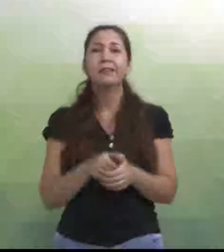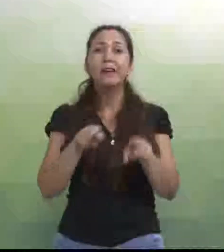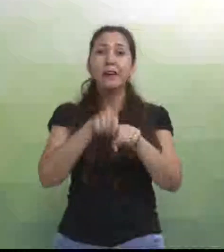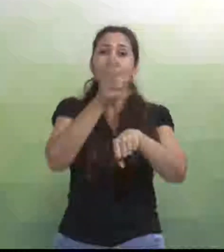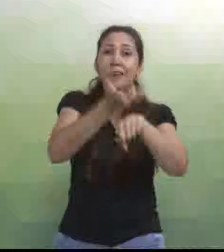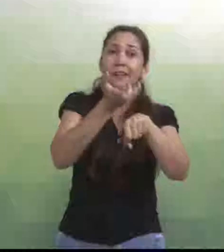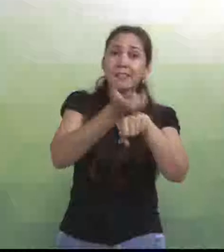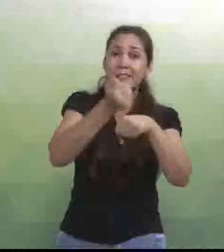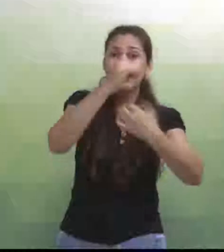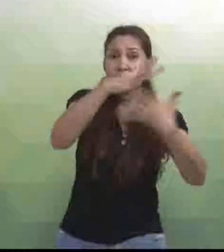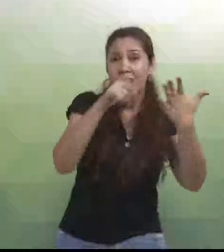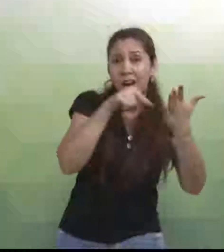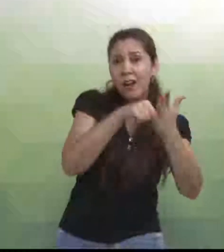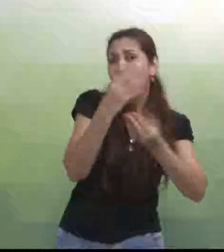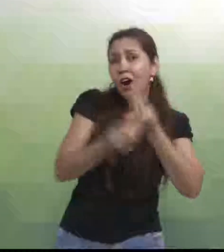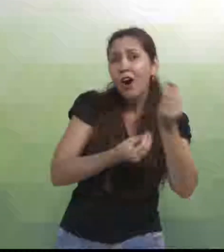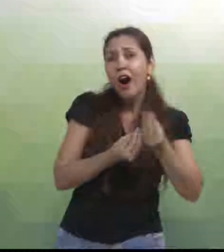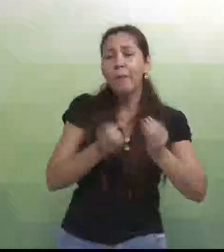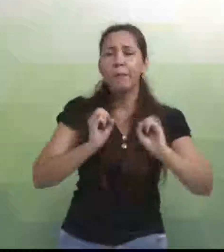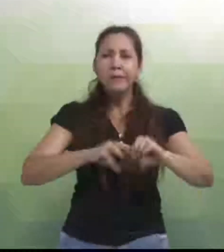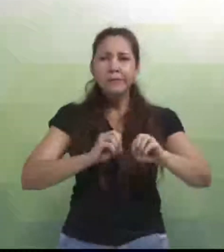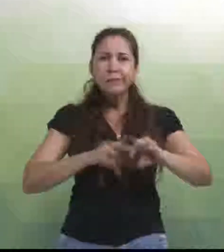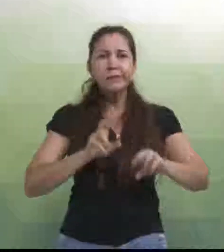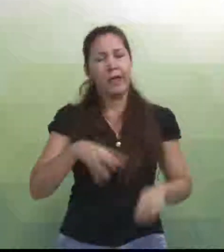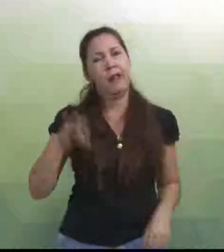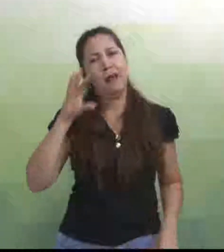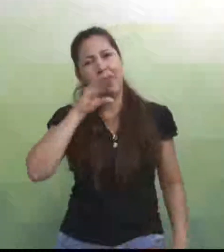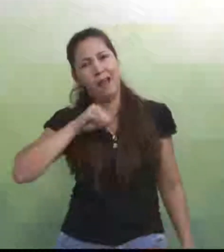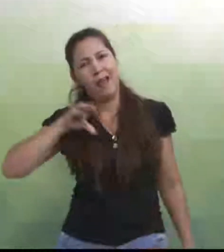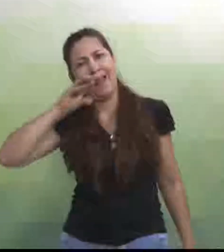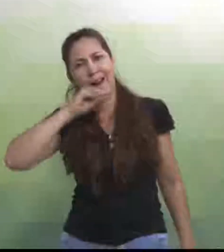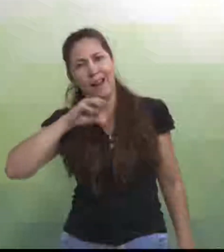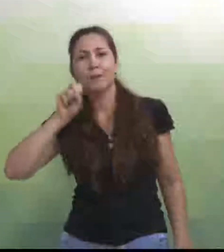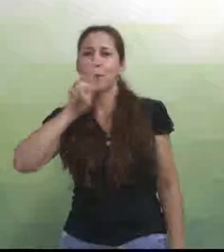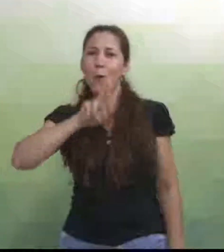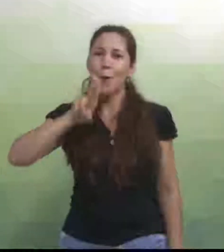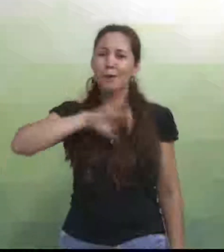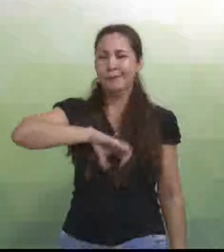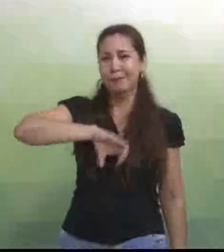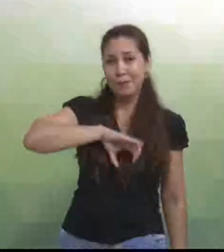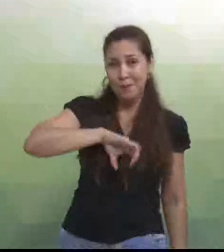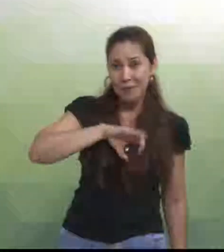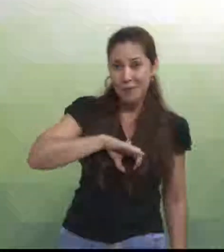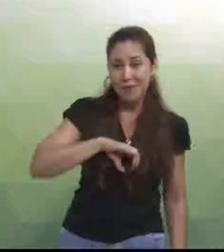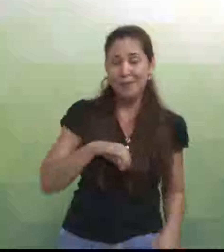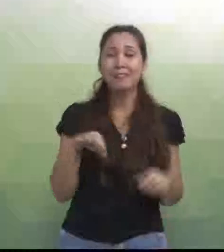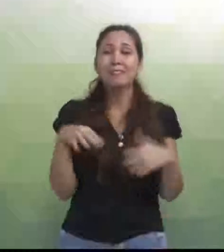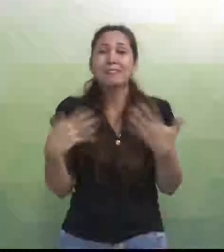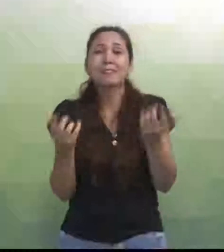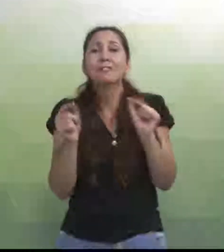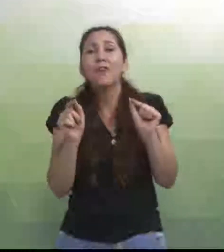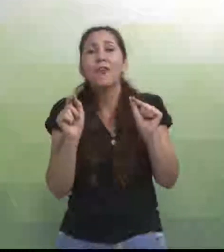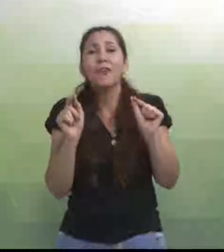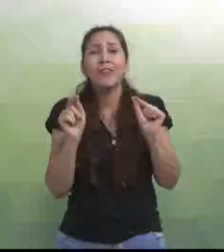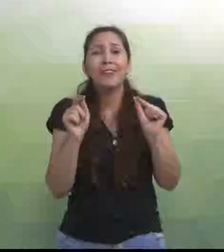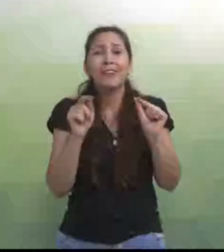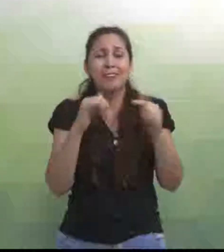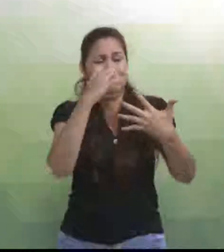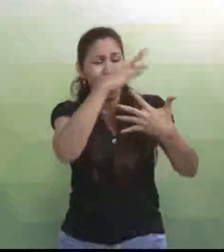língua portuguesa. Então, a Libras, ela parece ser inferior à língua portuguesa. Então, ela não tem